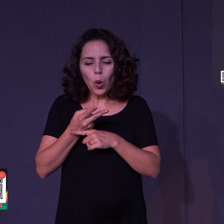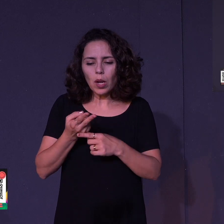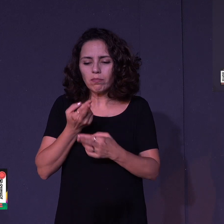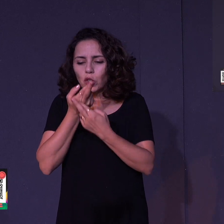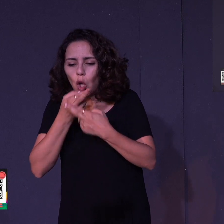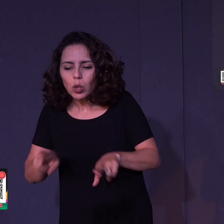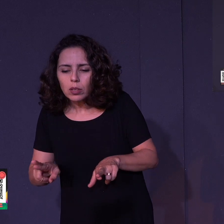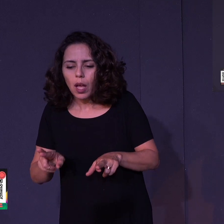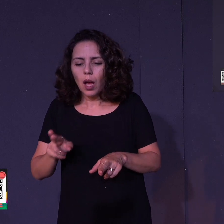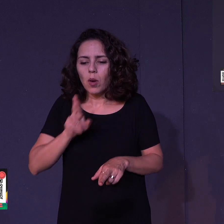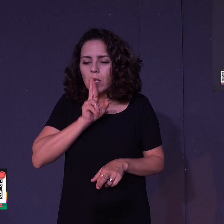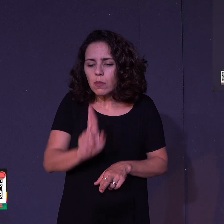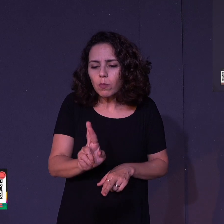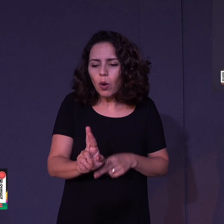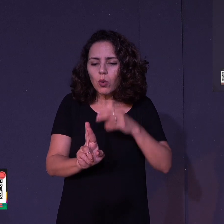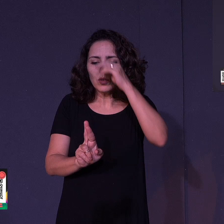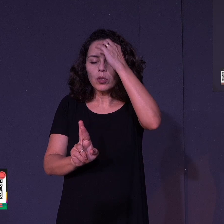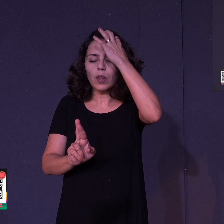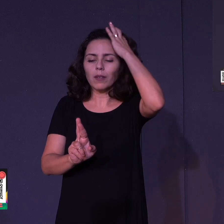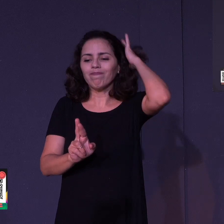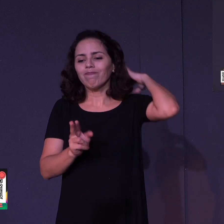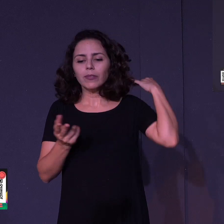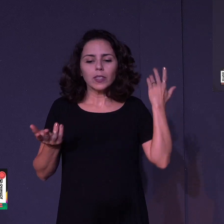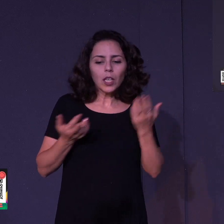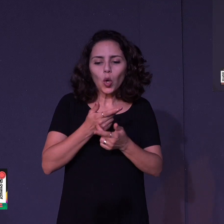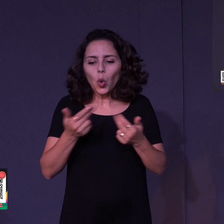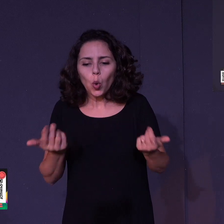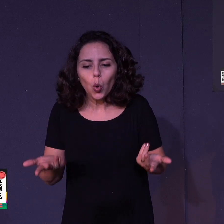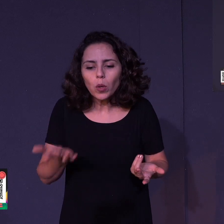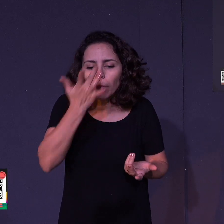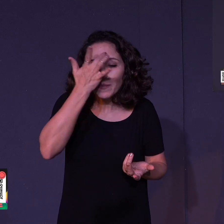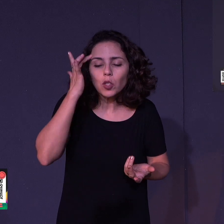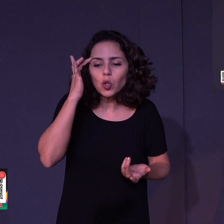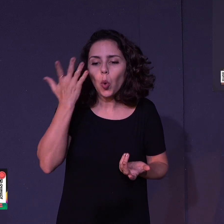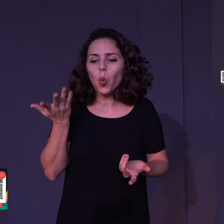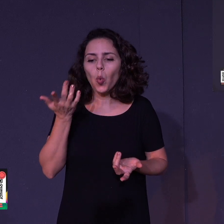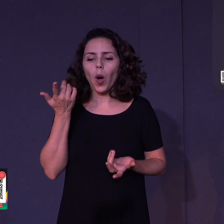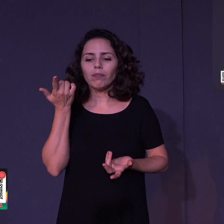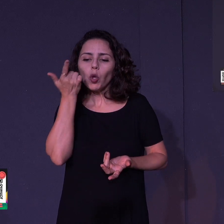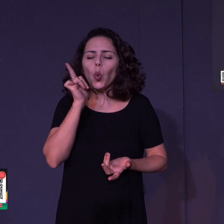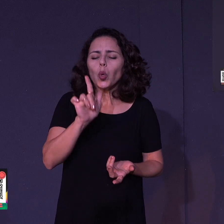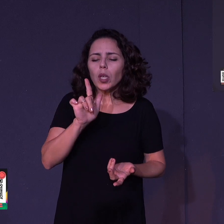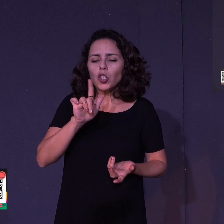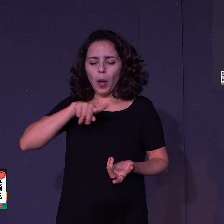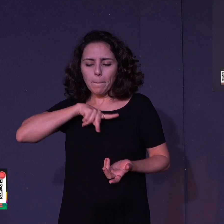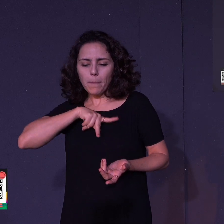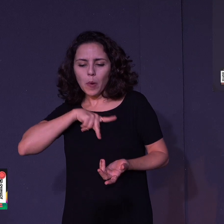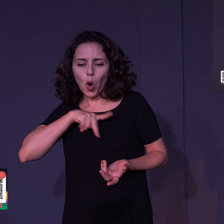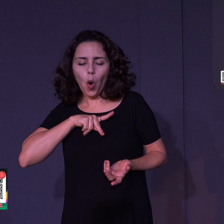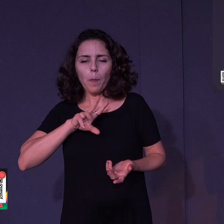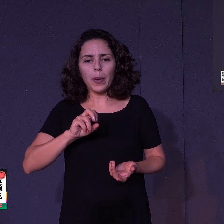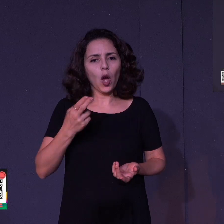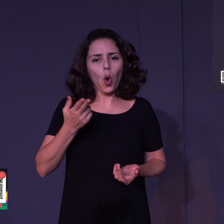por procurar também em coisas e pessoas, caminhando na esperança de que uma conquista pessoal ou a realização de um